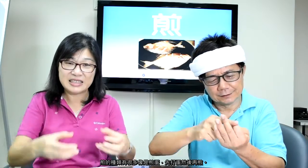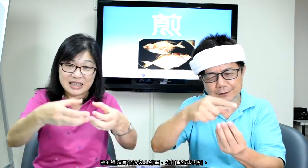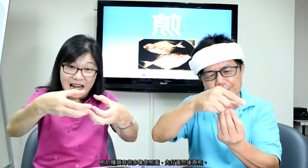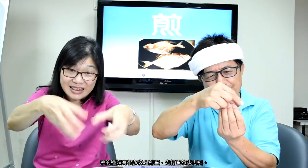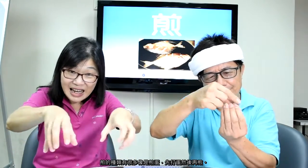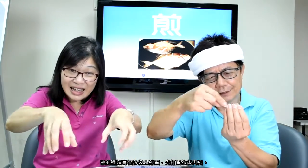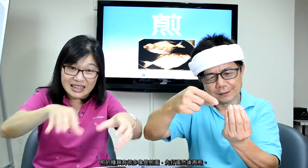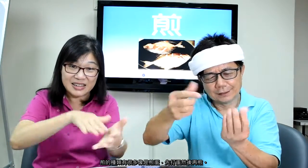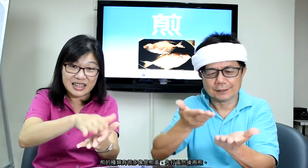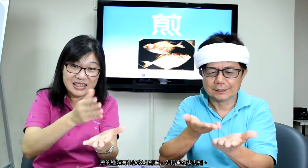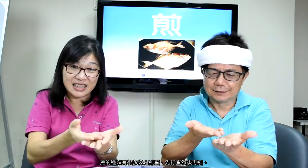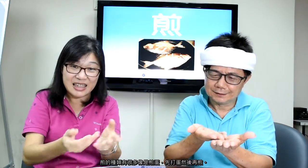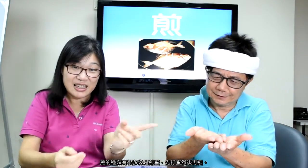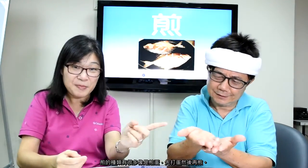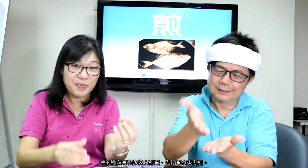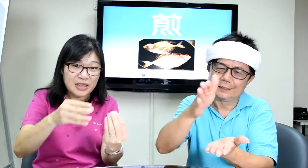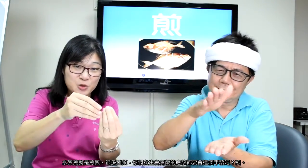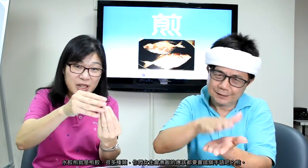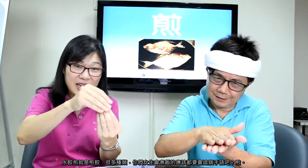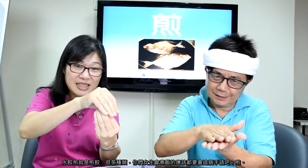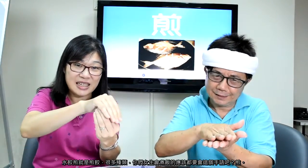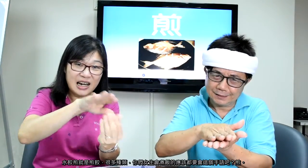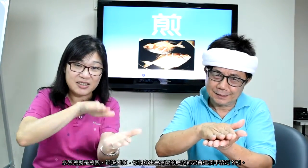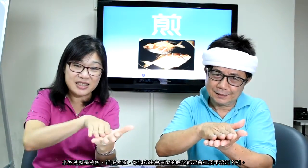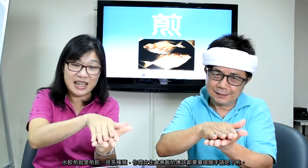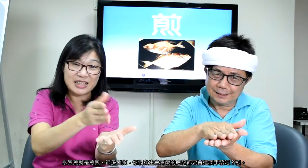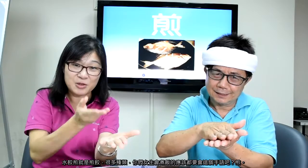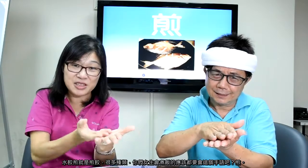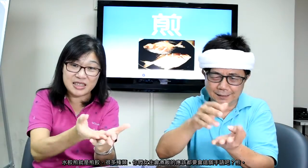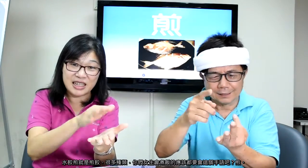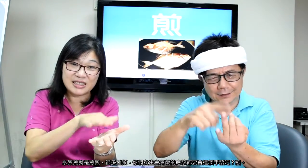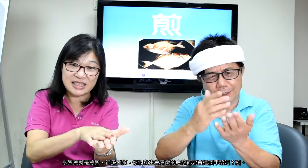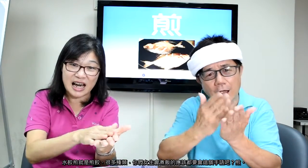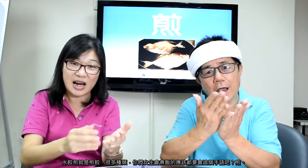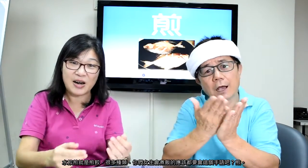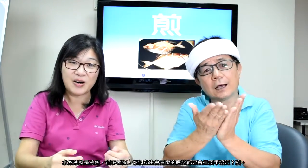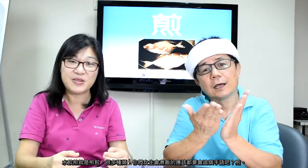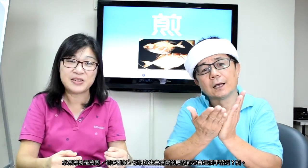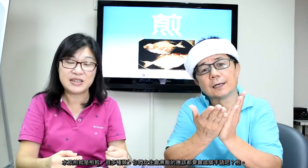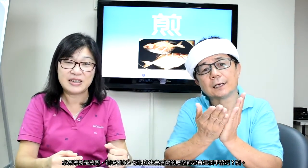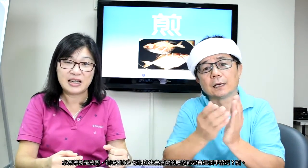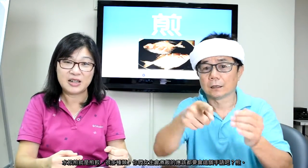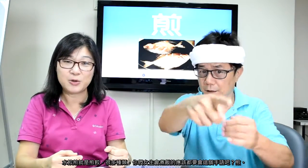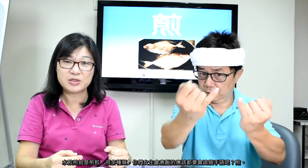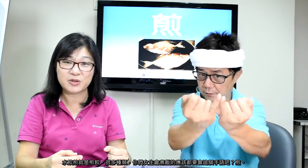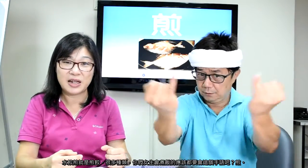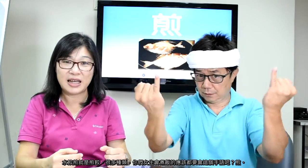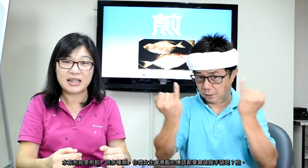先打蛋然后再煎，水饺煎就是煎饺，很多种类。